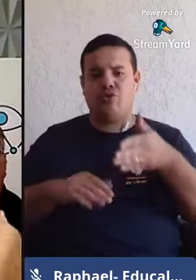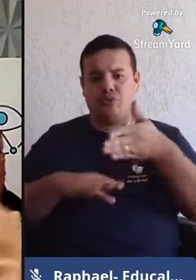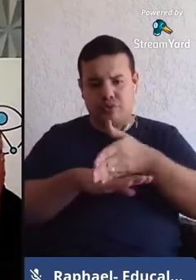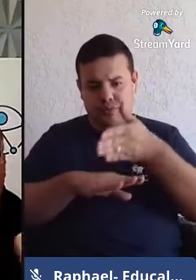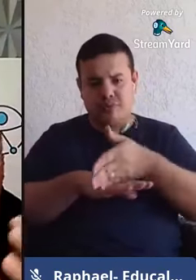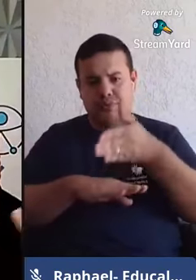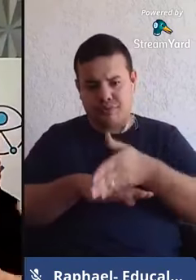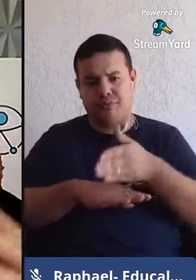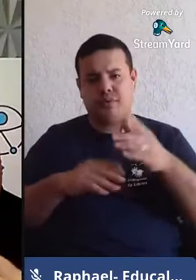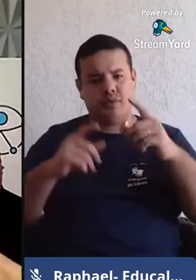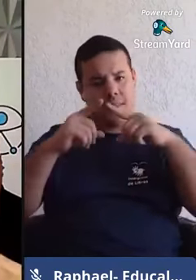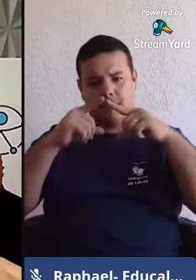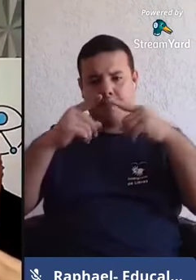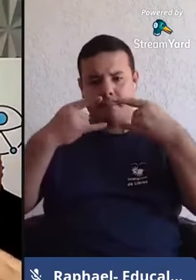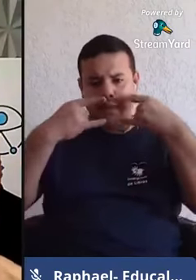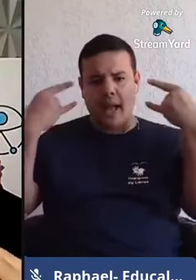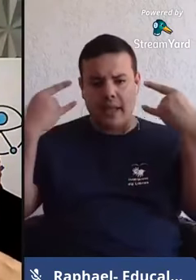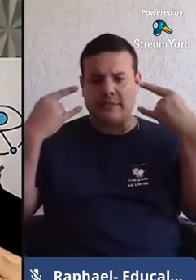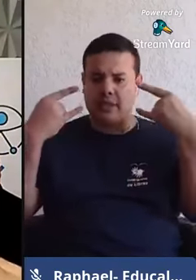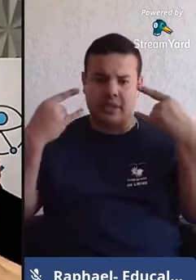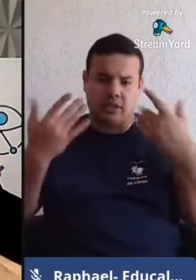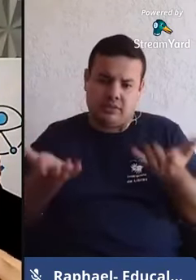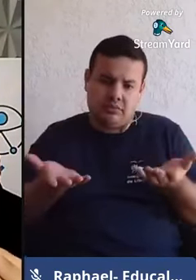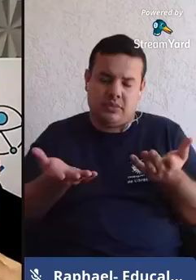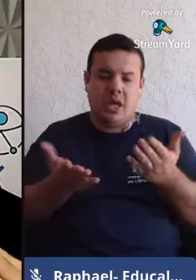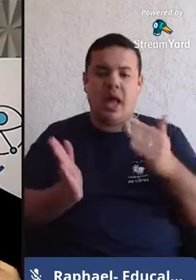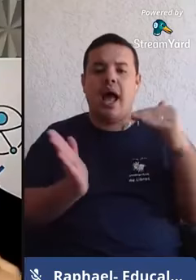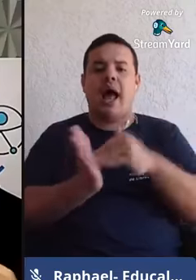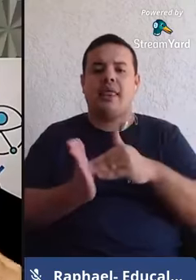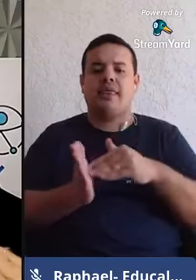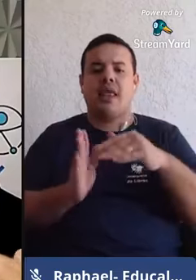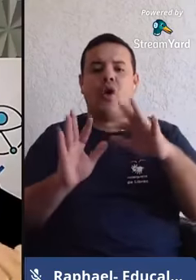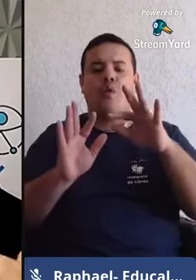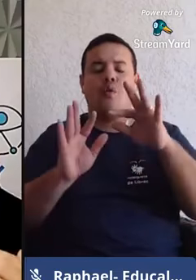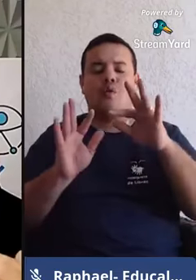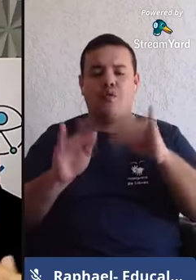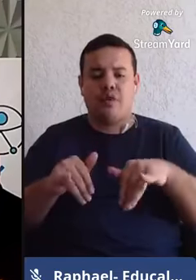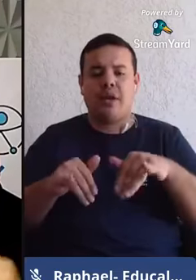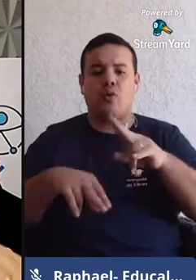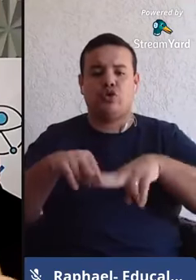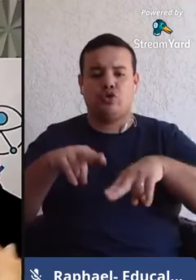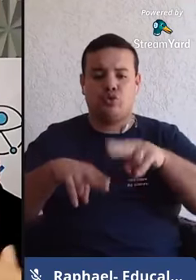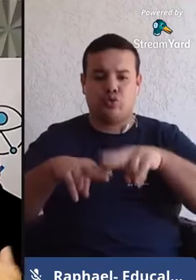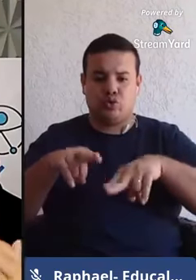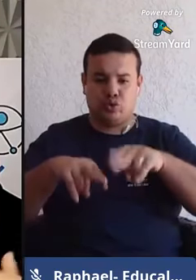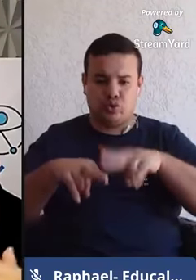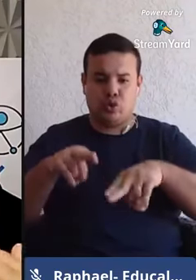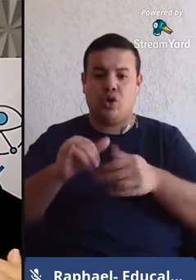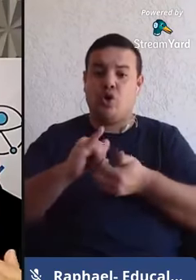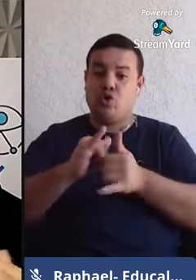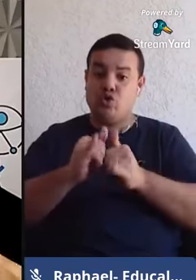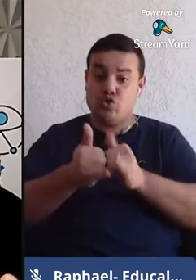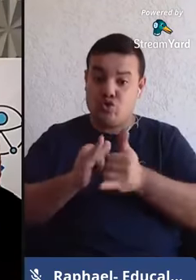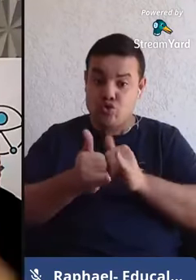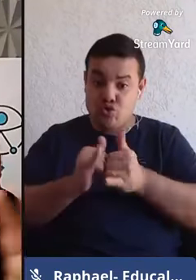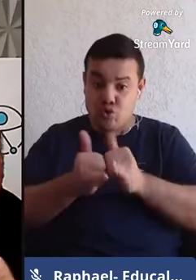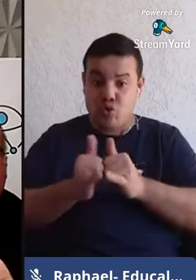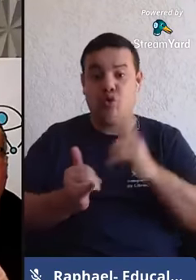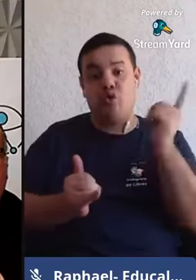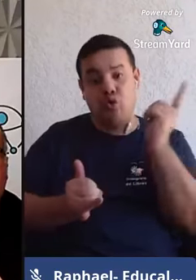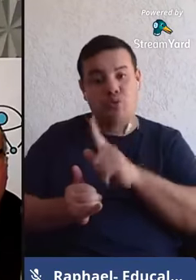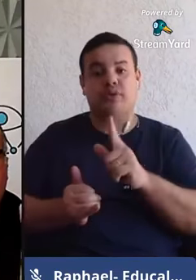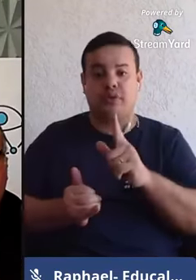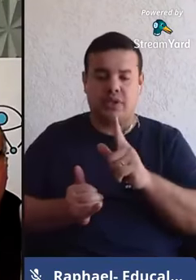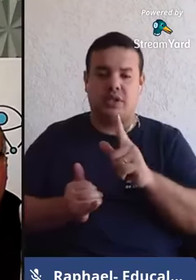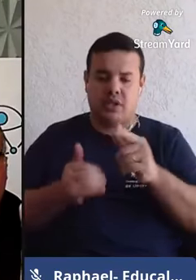mesmo que seja de máscara, enfim, até o final de junho, se em julho a gente conseguir estar com as coisas funcionando, eu acredito